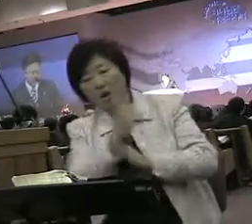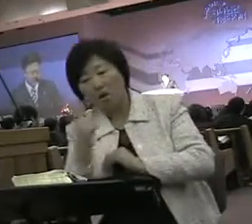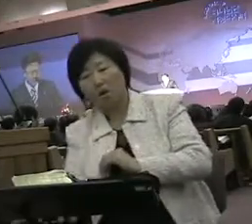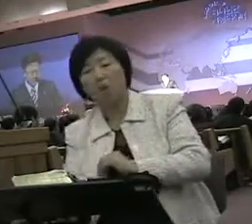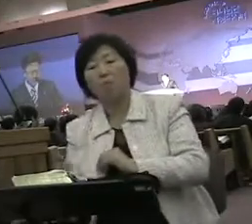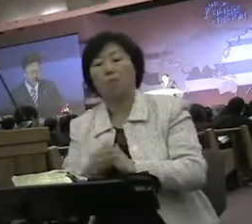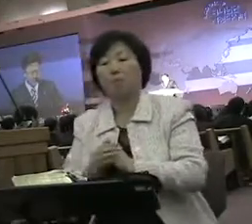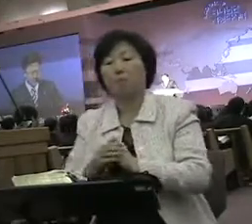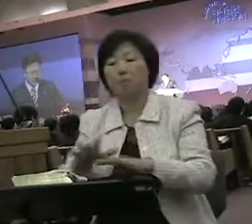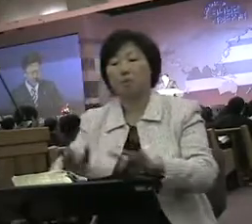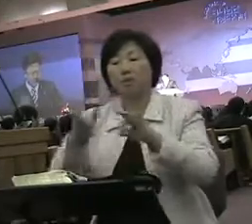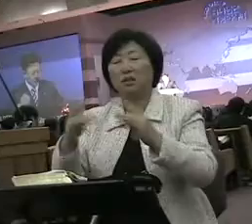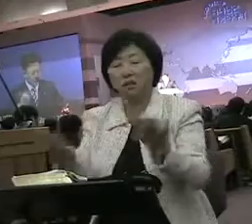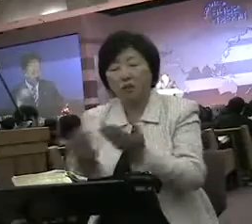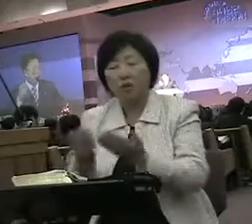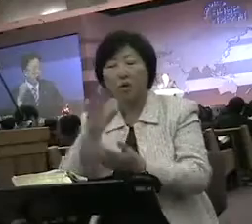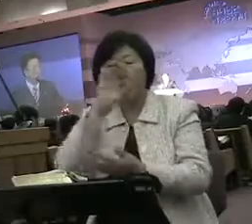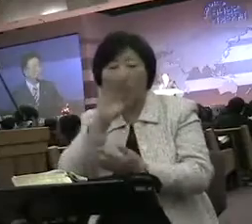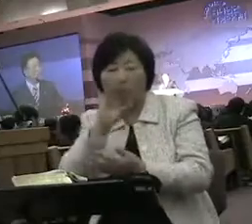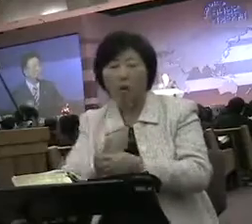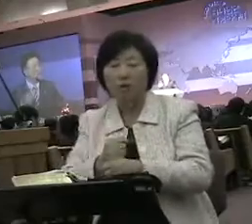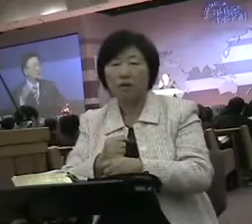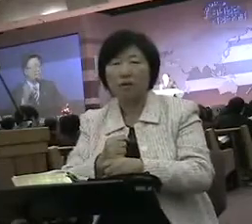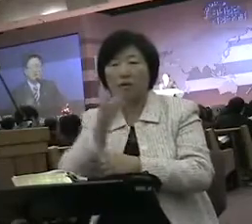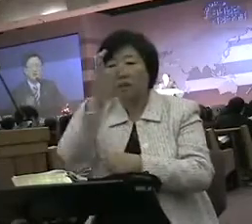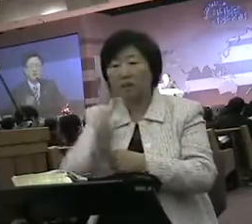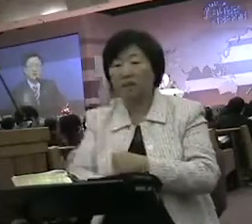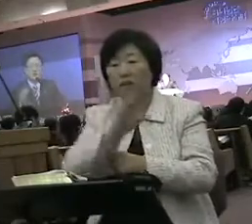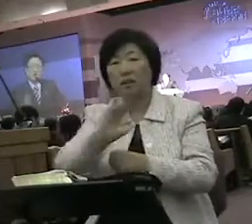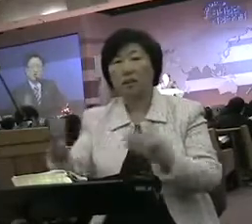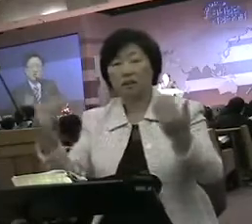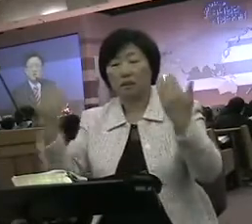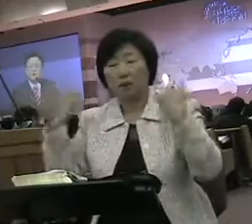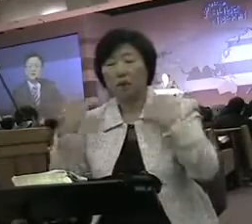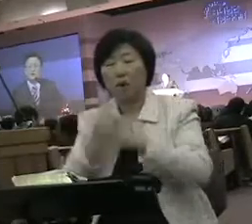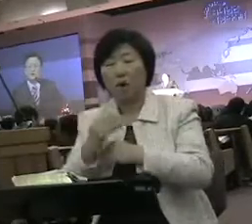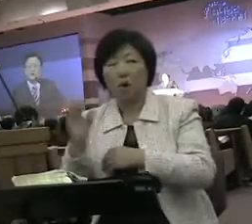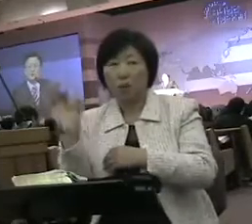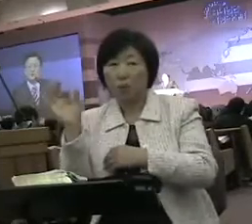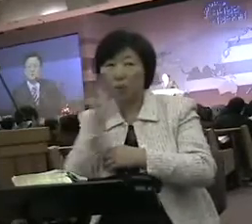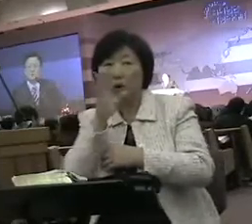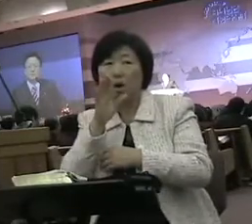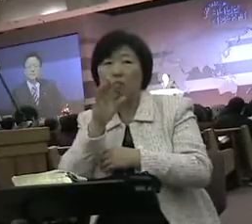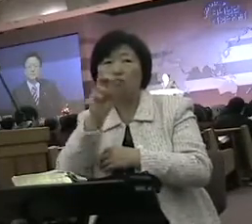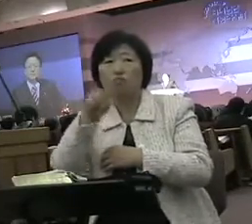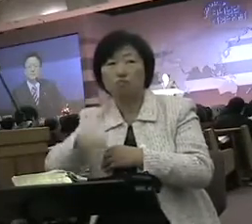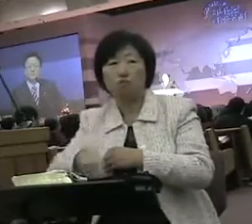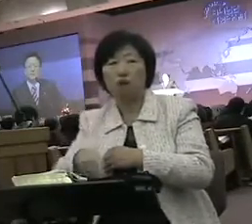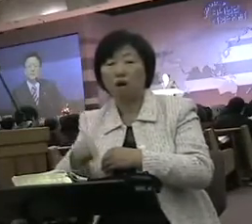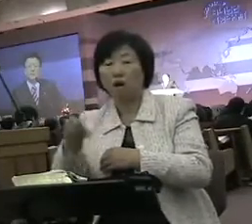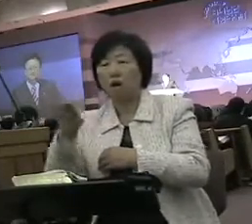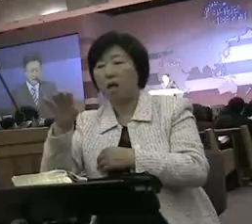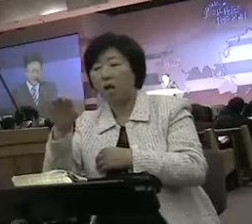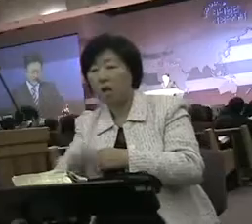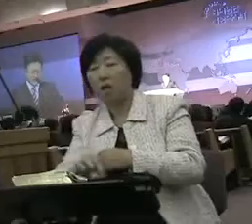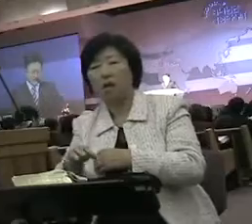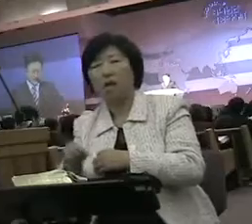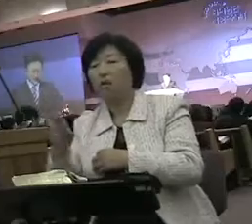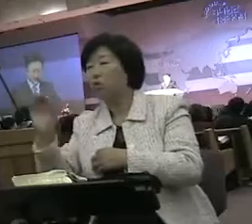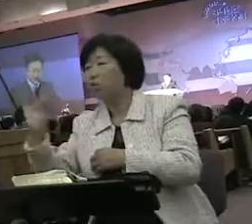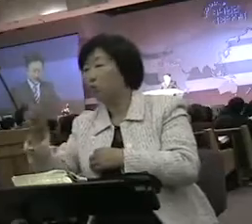하는 것입니다. 신학교육이 없어도 무에서 유를 만들어낼 수 있는 사람,